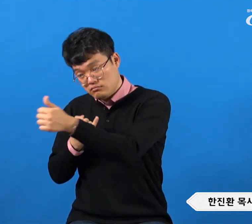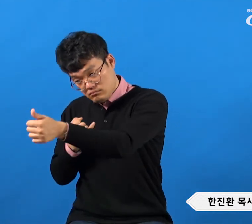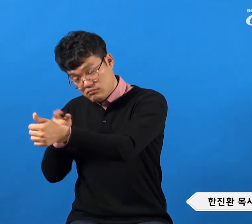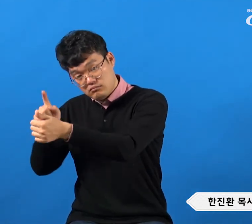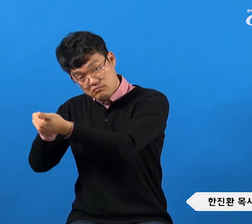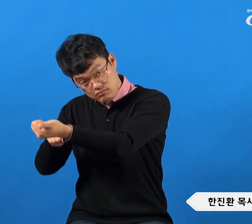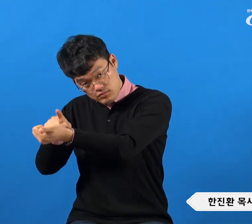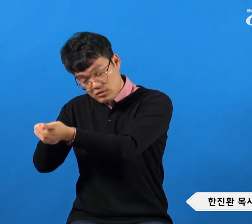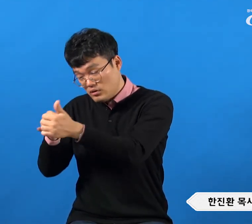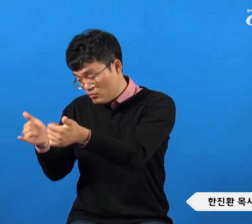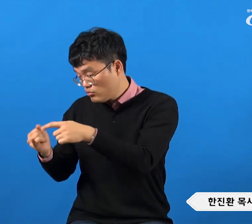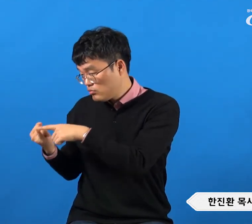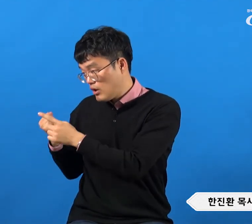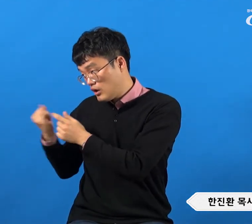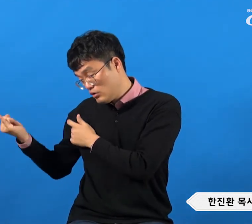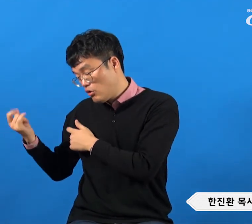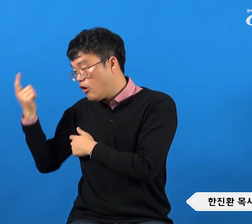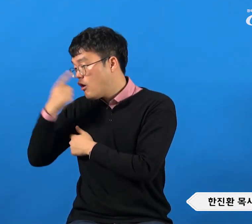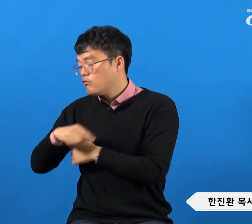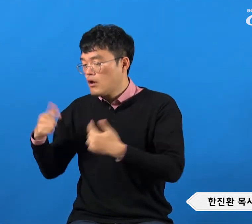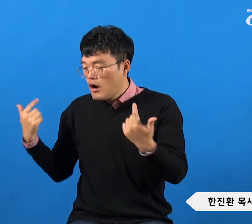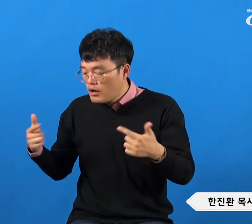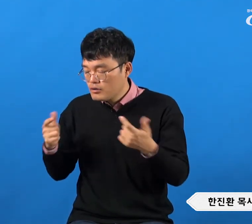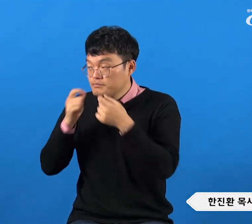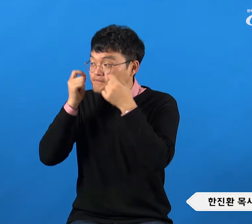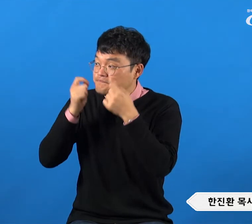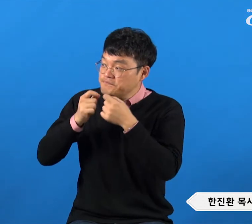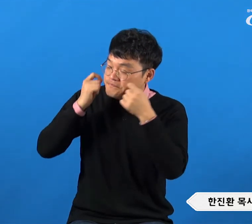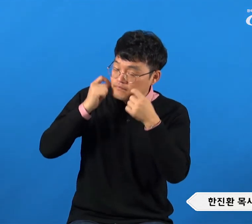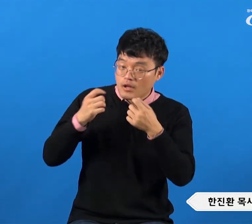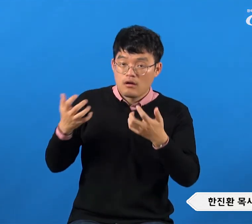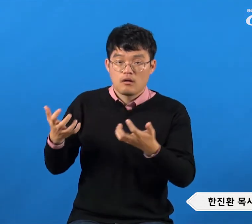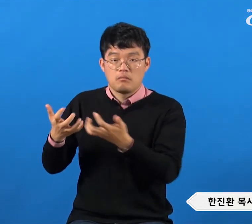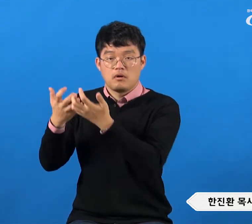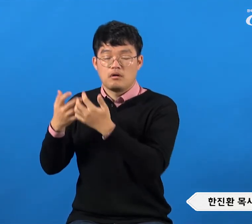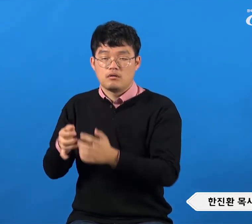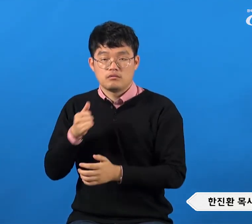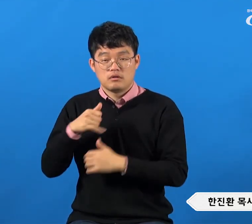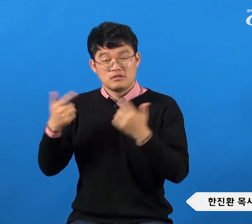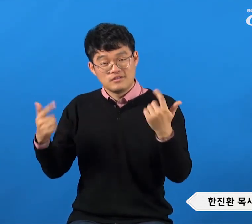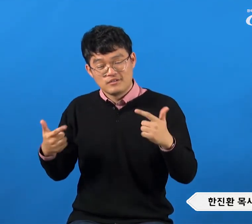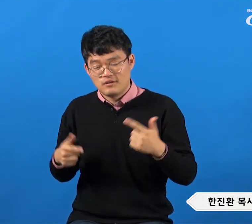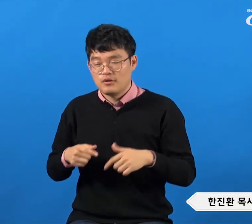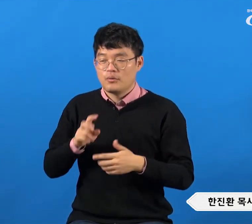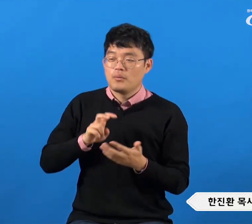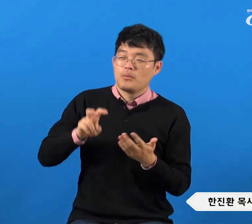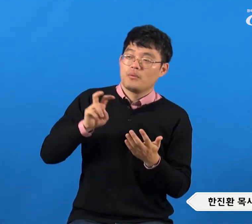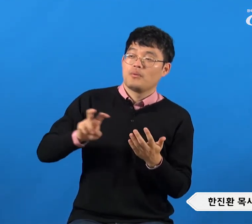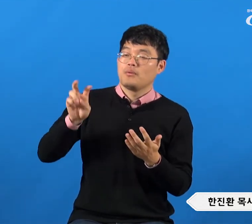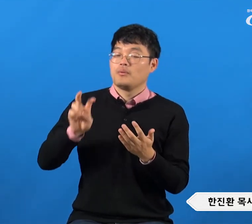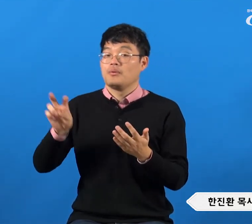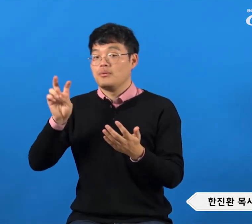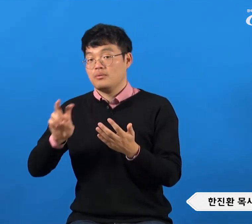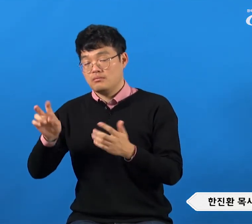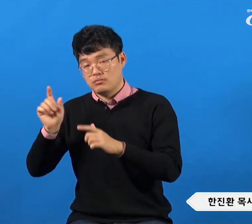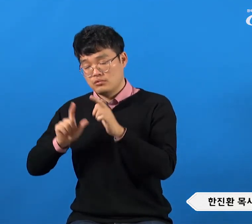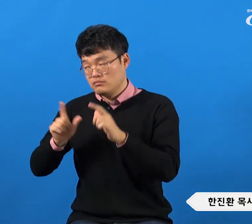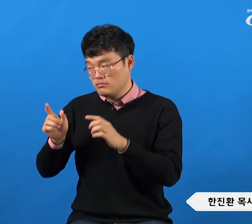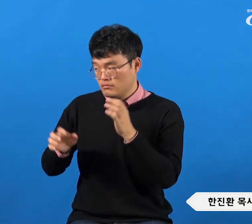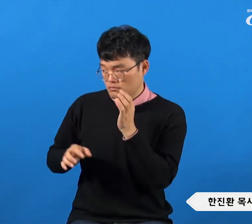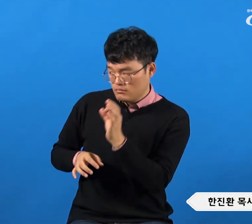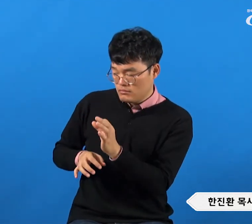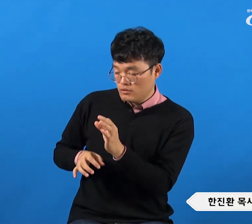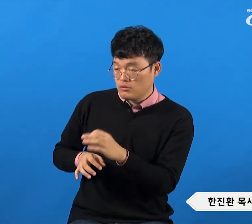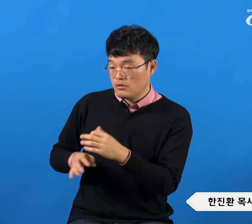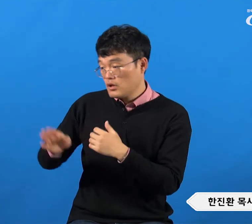그렇고 부인도 그렇고 얼굴에 웃음이 떠나지를 않습니다. 늘 흥얼거리면서 찬송을 부릅니다.